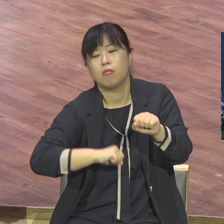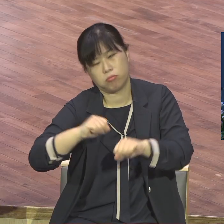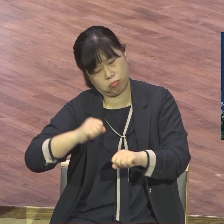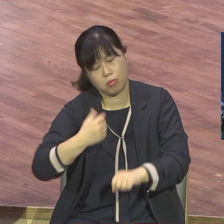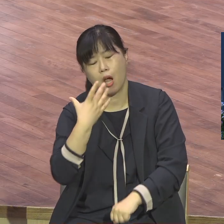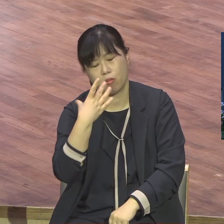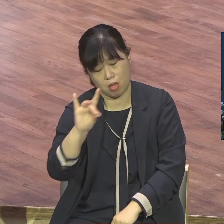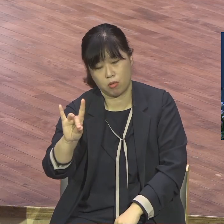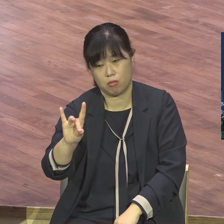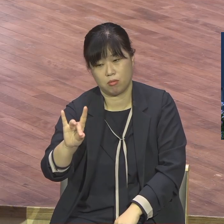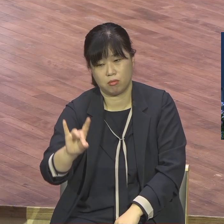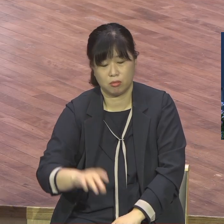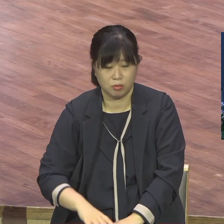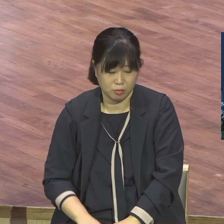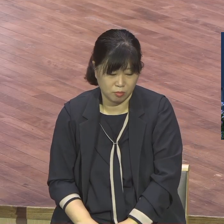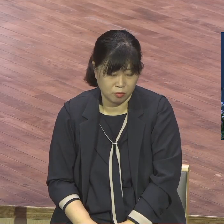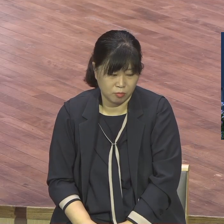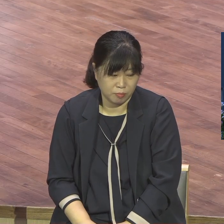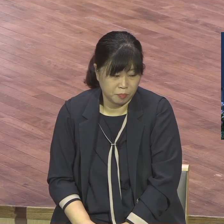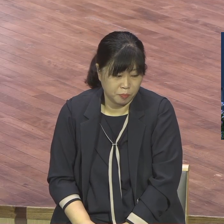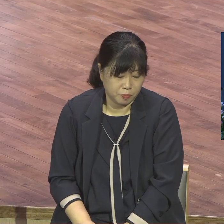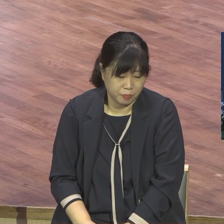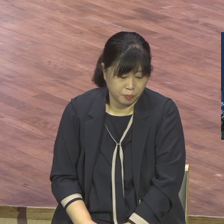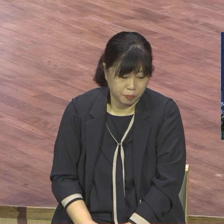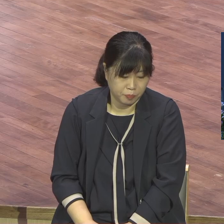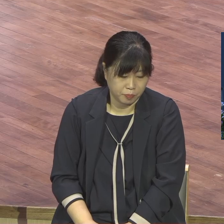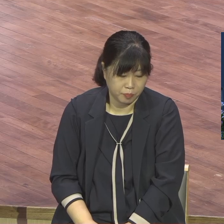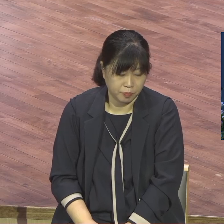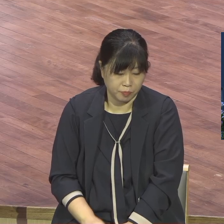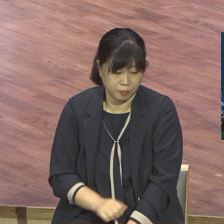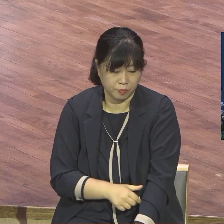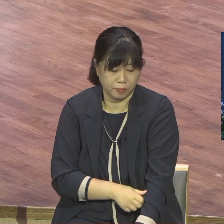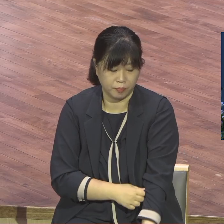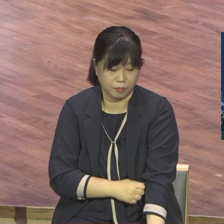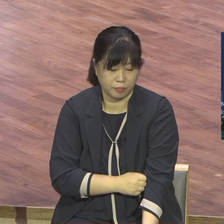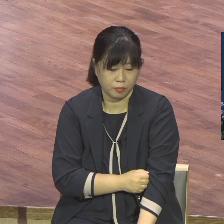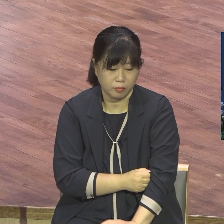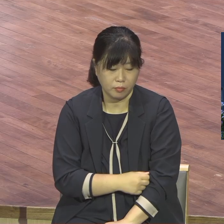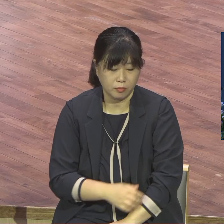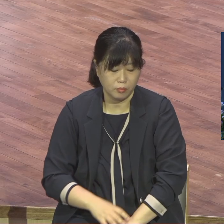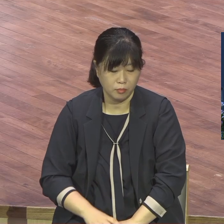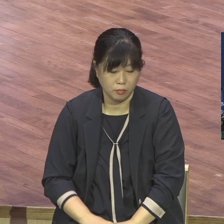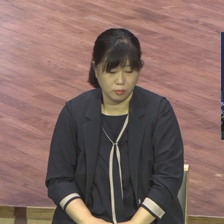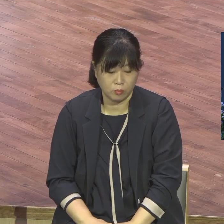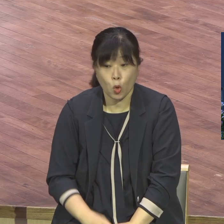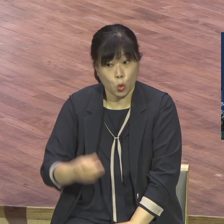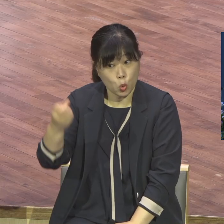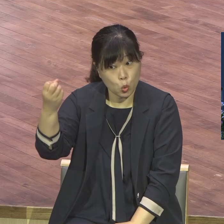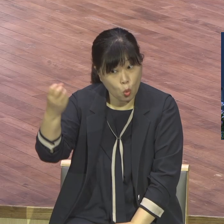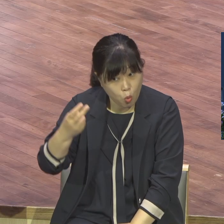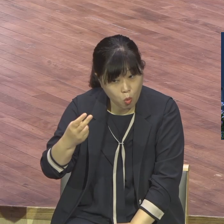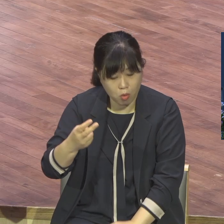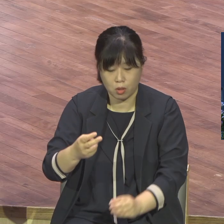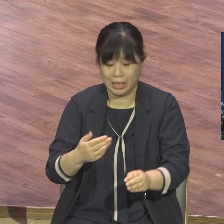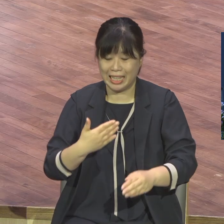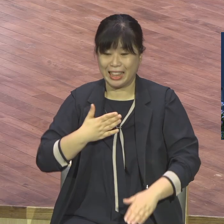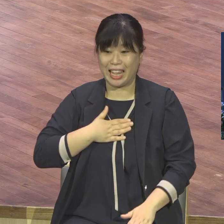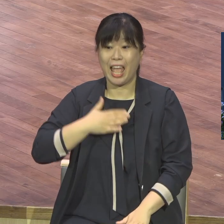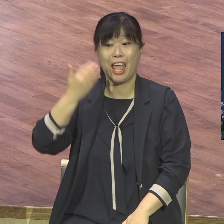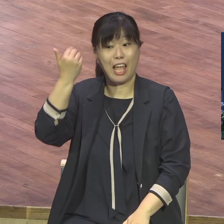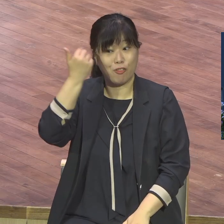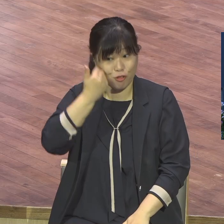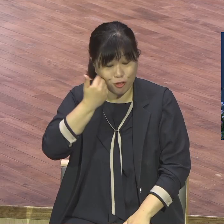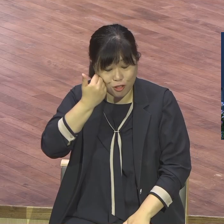오늘 우리가 읽는 이 본문은 여기서 한 걸음 더 나아가서 그리스도 예수의 일꾼으로서라는